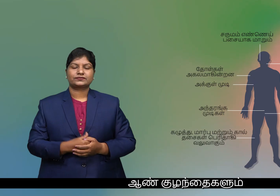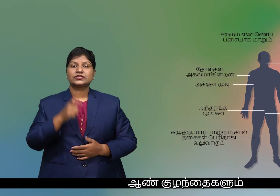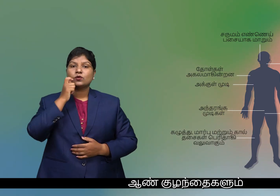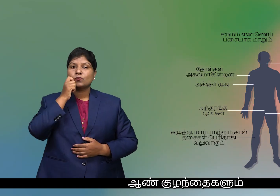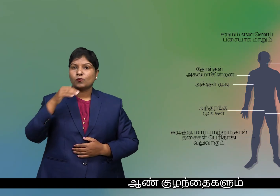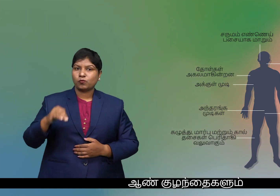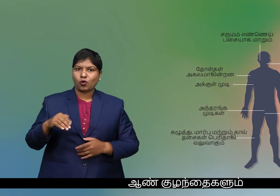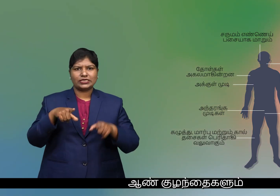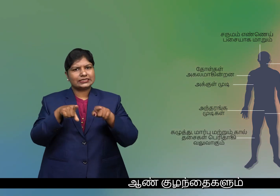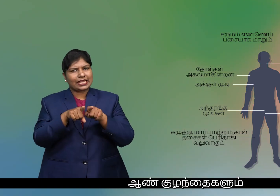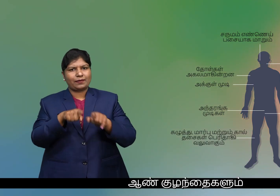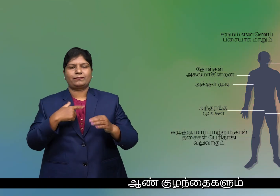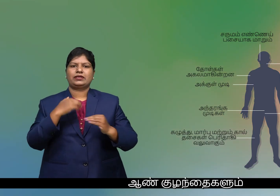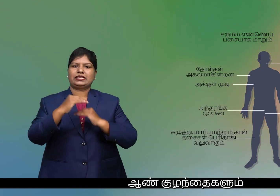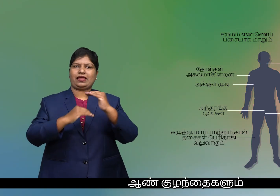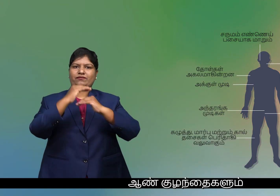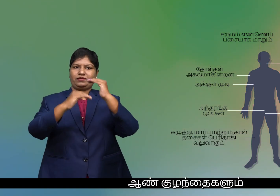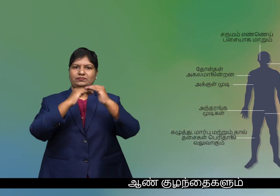ஆண் குழந்தைகளுக்கும்